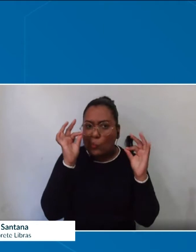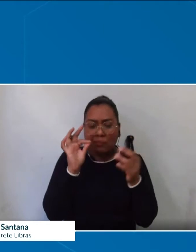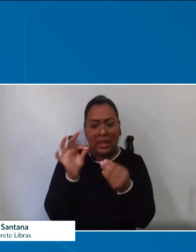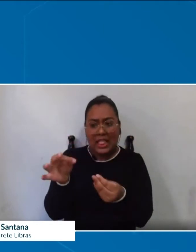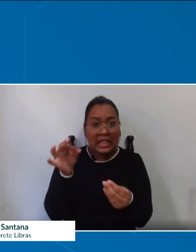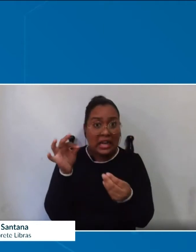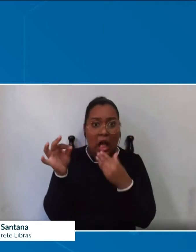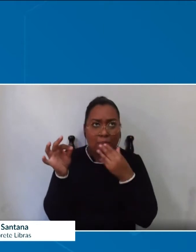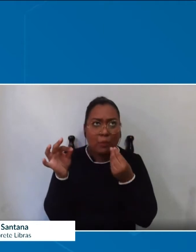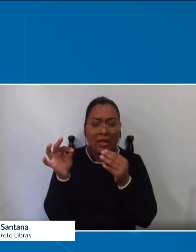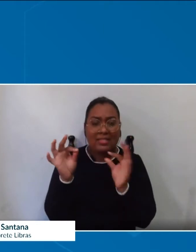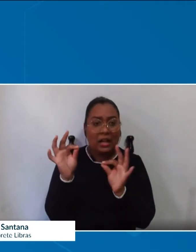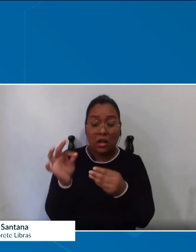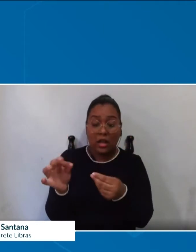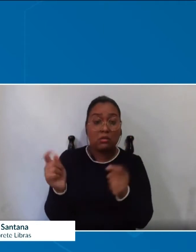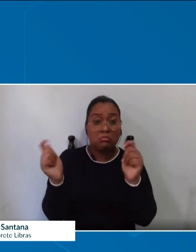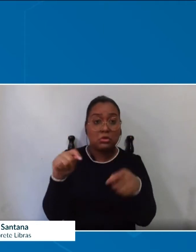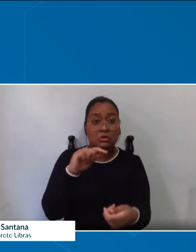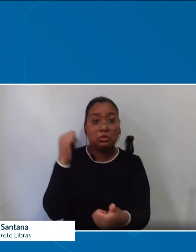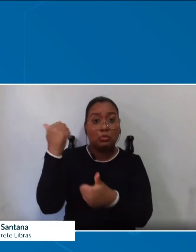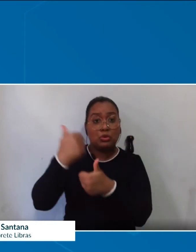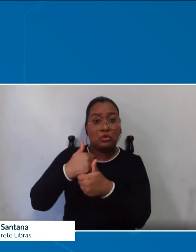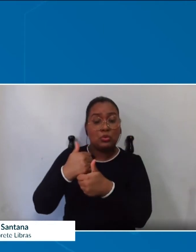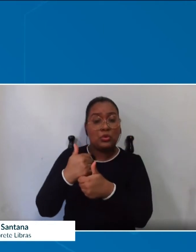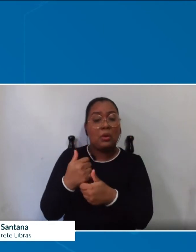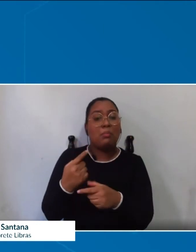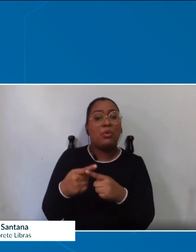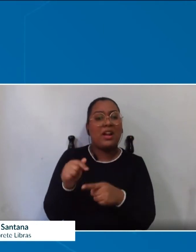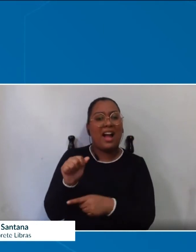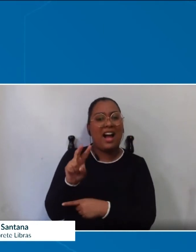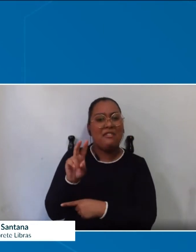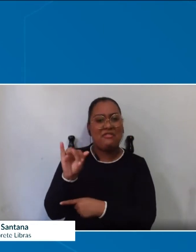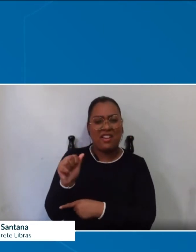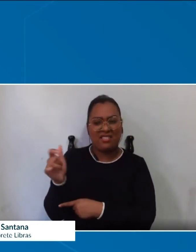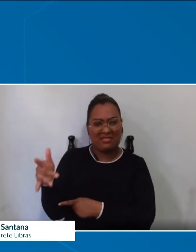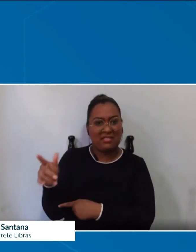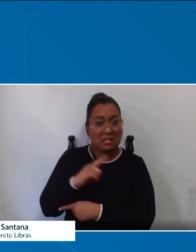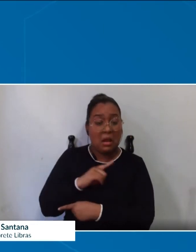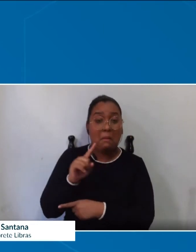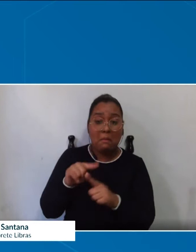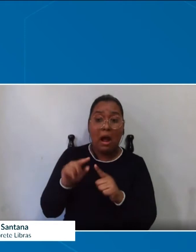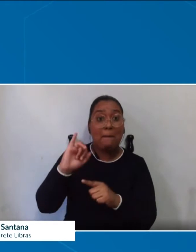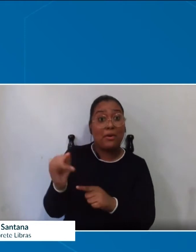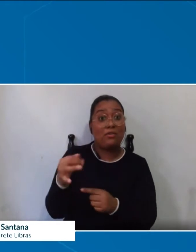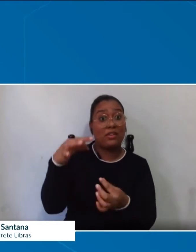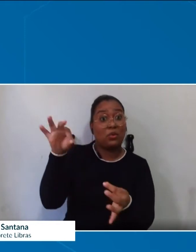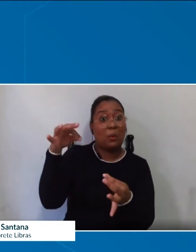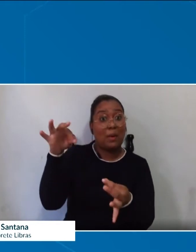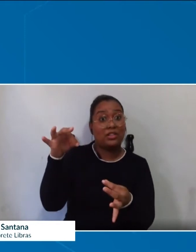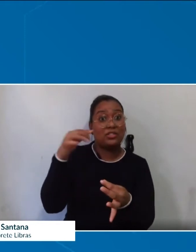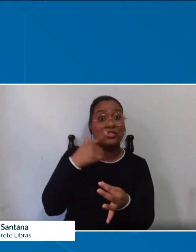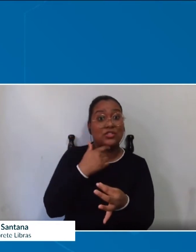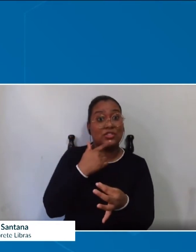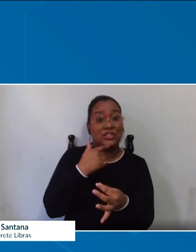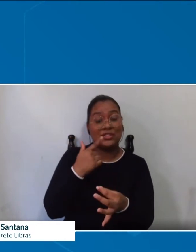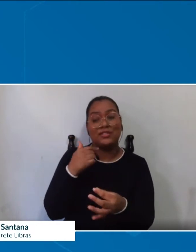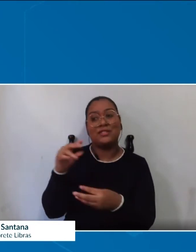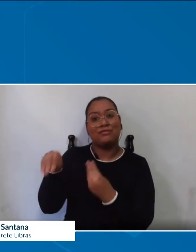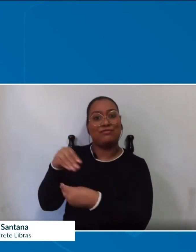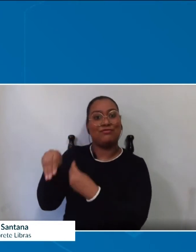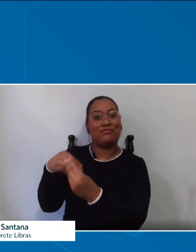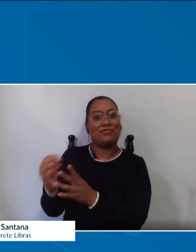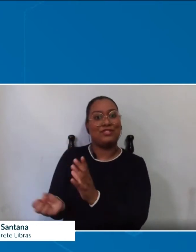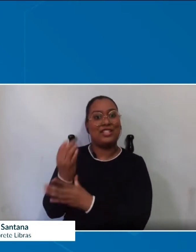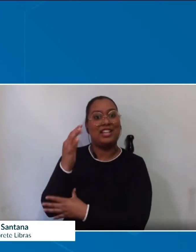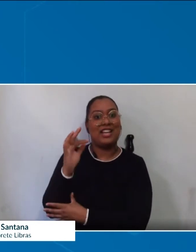para substituir a aveia em barras de cereais. Depois, ainda com a casca do tomate, nós brincamos um pouco com a empresa e fizemos